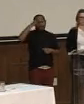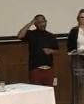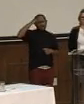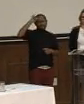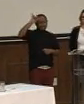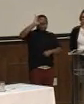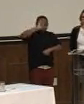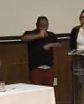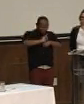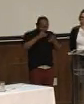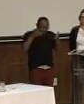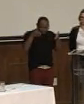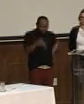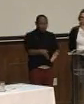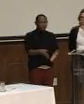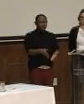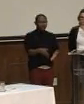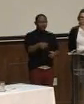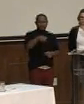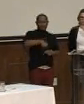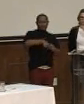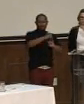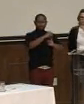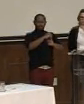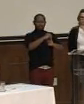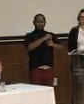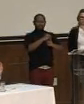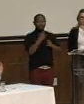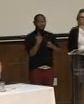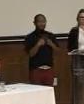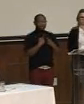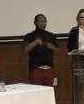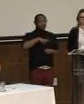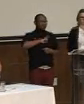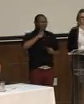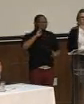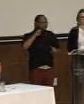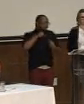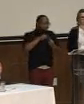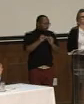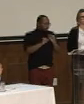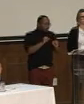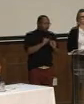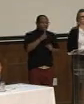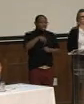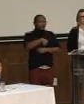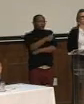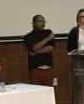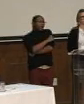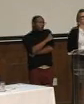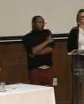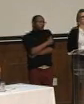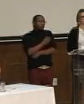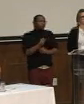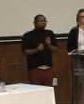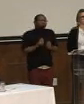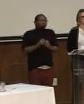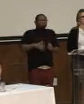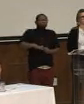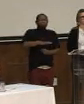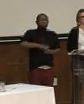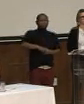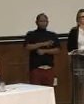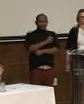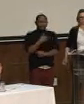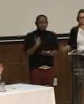descentralização. O nosso foco de ações vai ser os alunos e as condições de estudo. Quando nós falamos nos